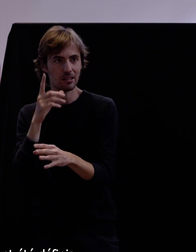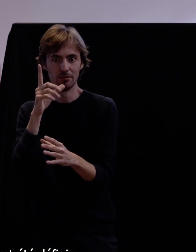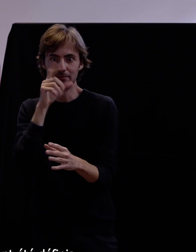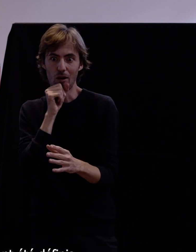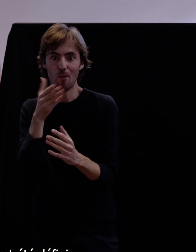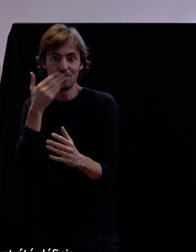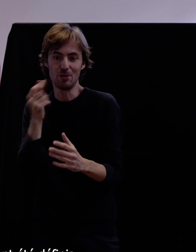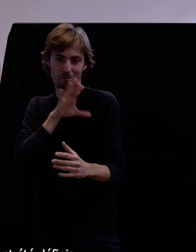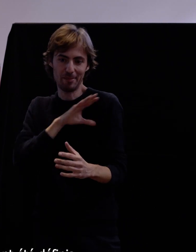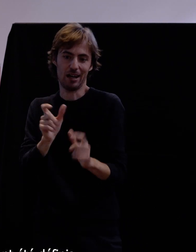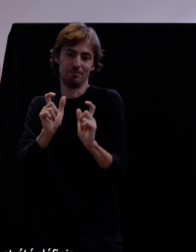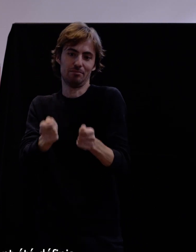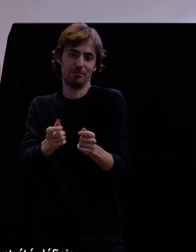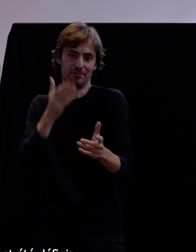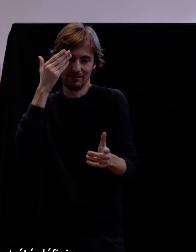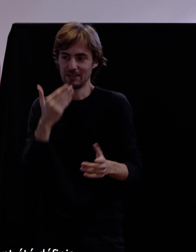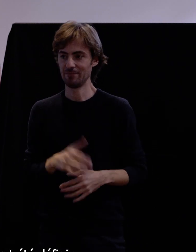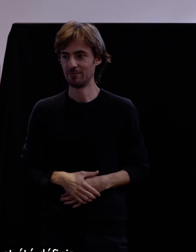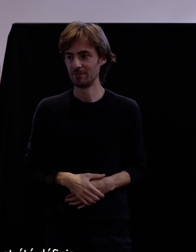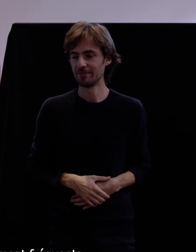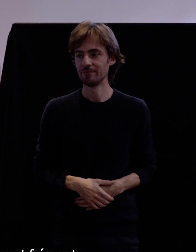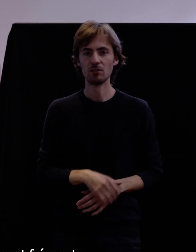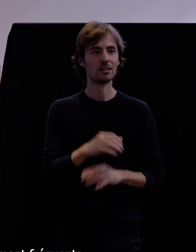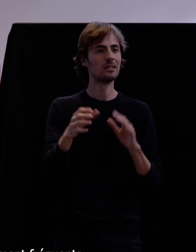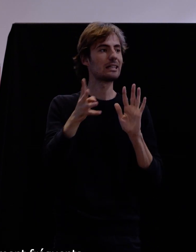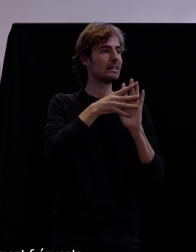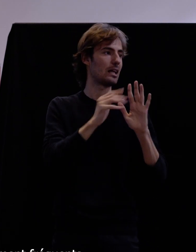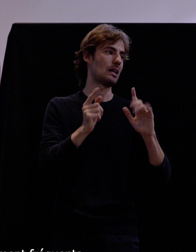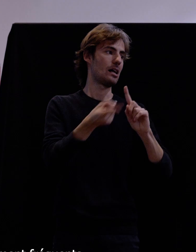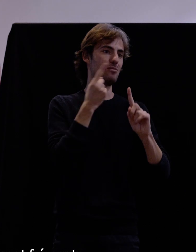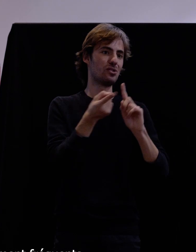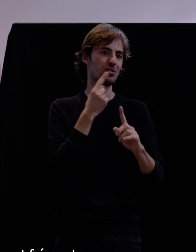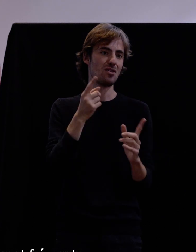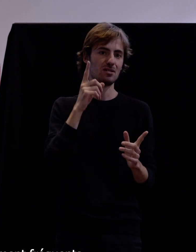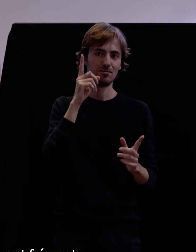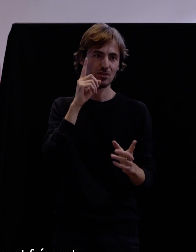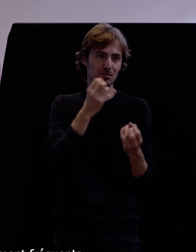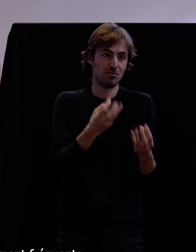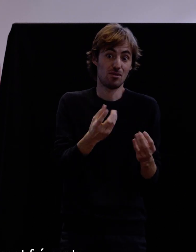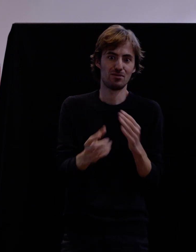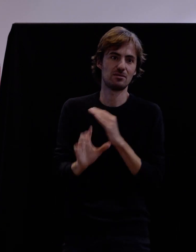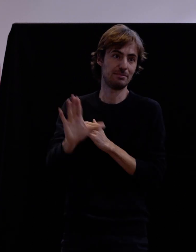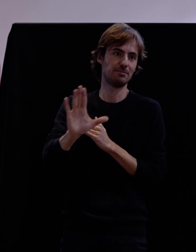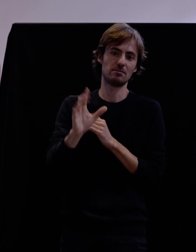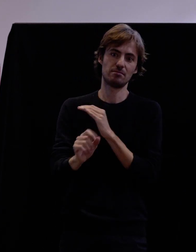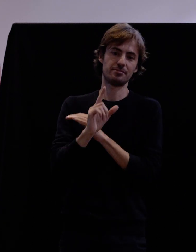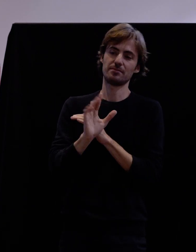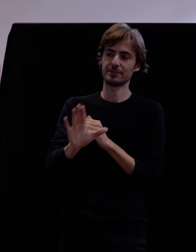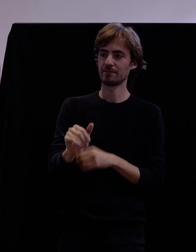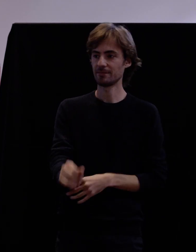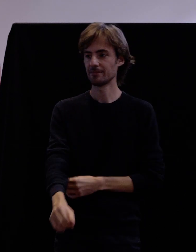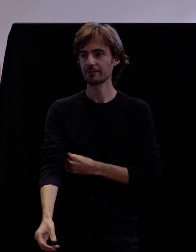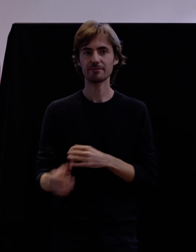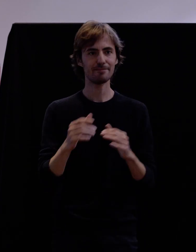Donc, ces critères ont été définis comme majeur parce que non seulement fréquent mais très caractéristique. Critère